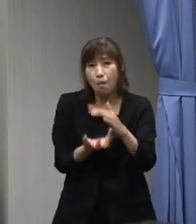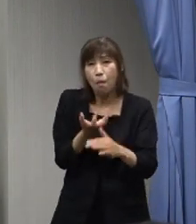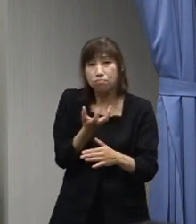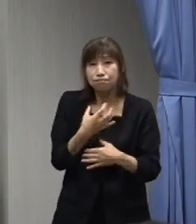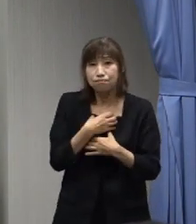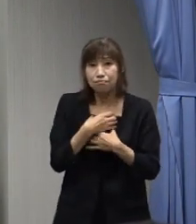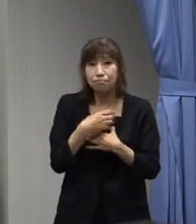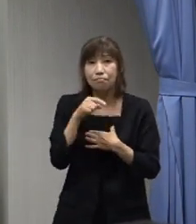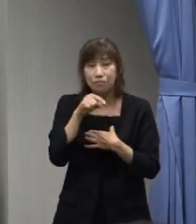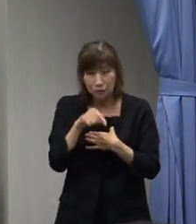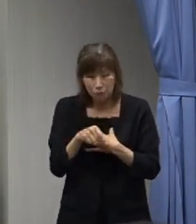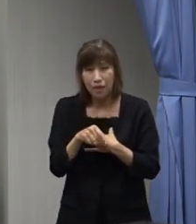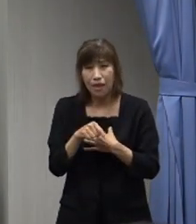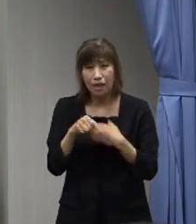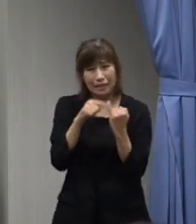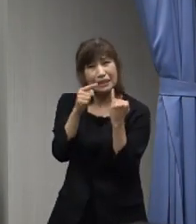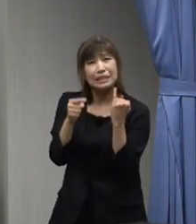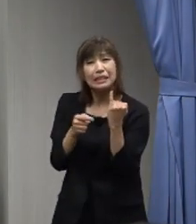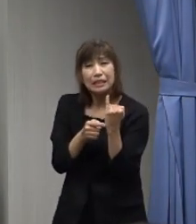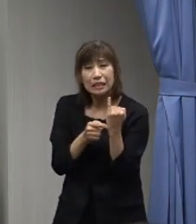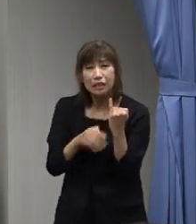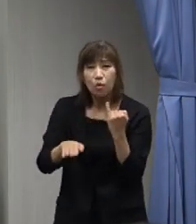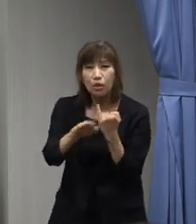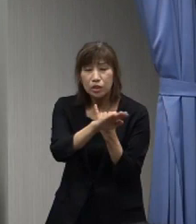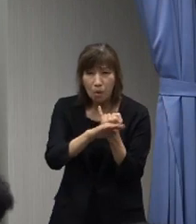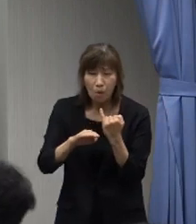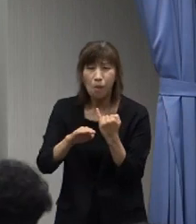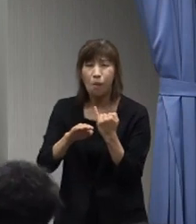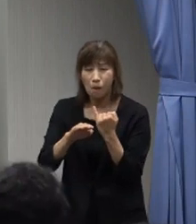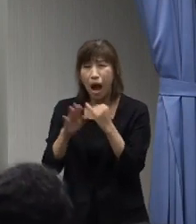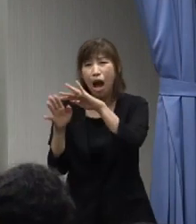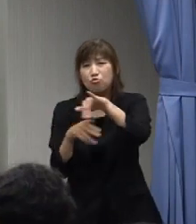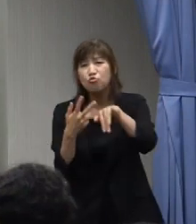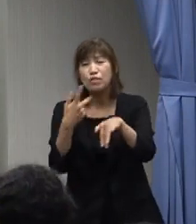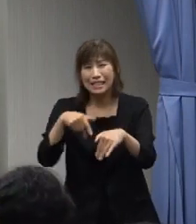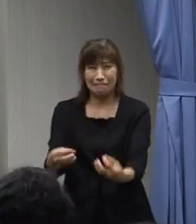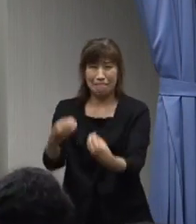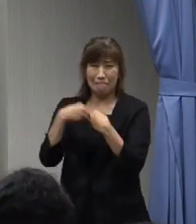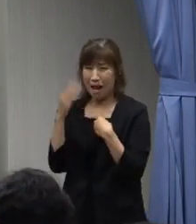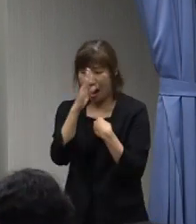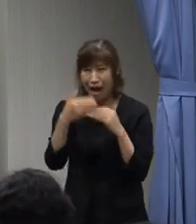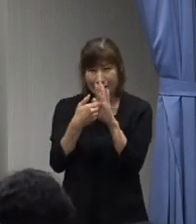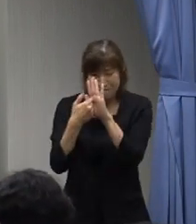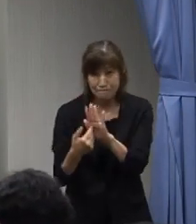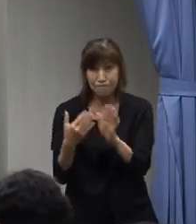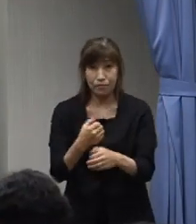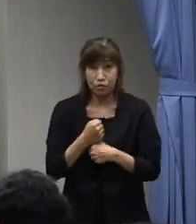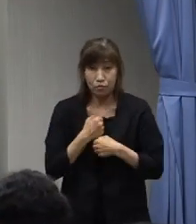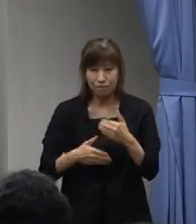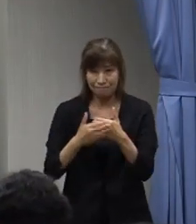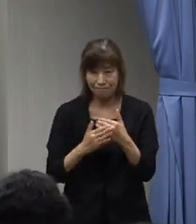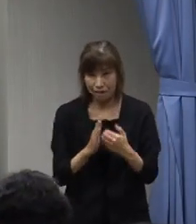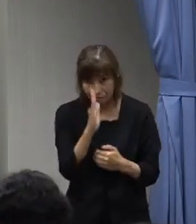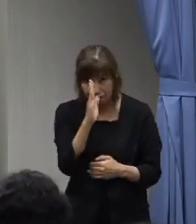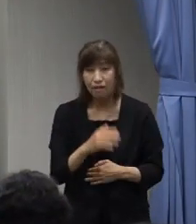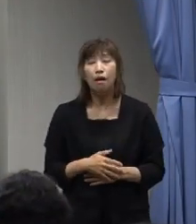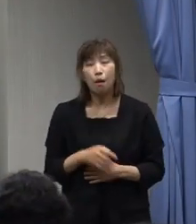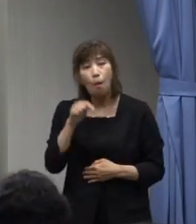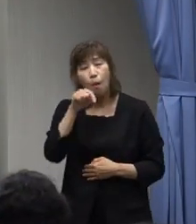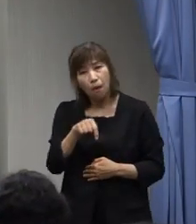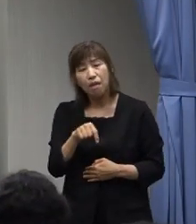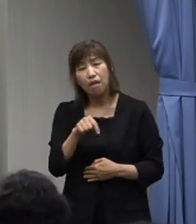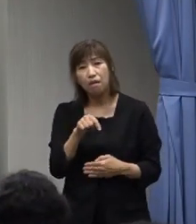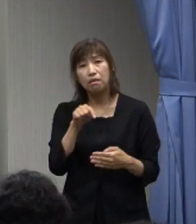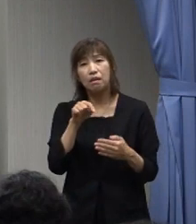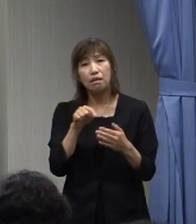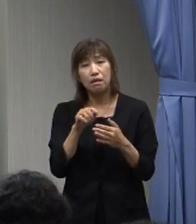風疹については妊婦さん、特に注意が必要になります。この風疹の発生報告例、もですね、先ほど申